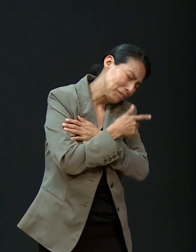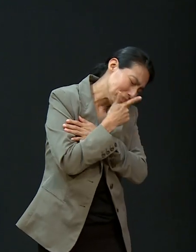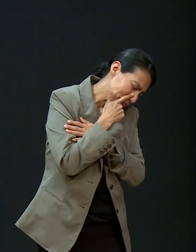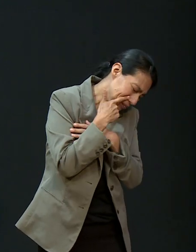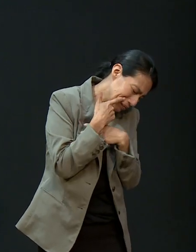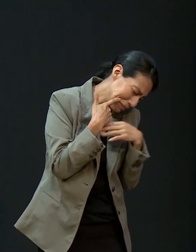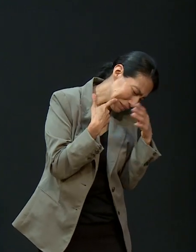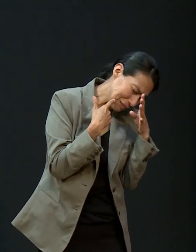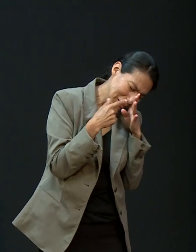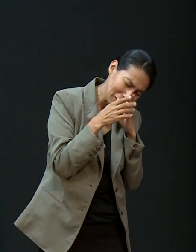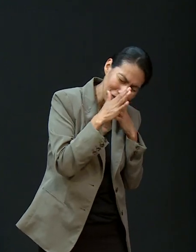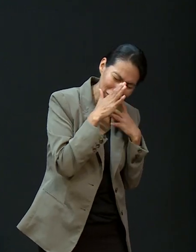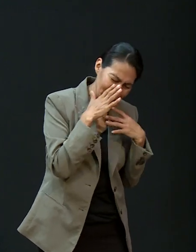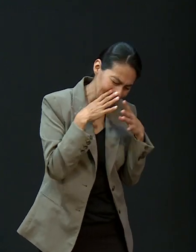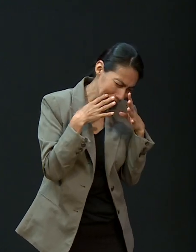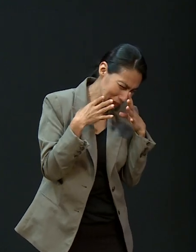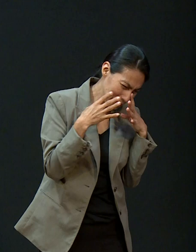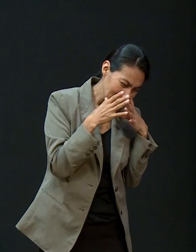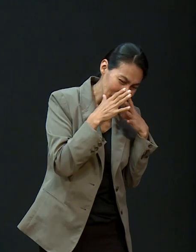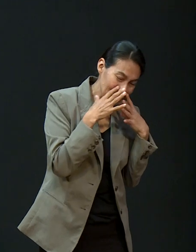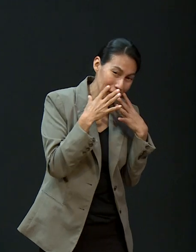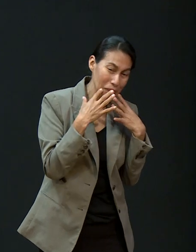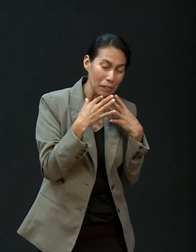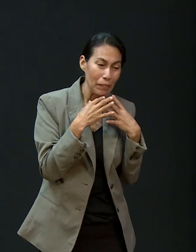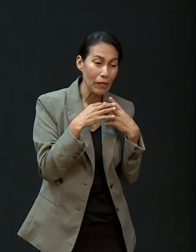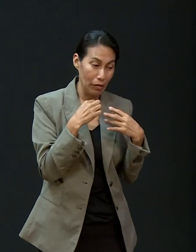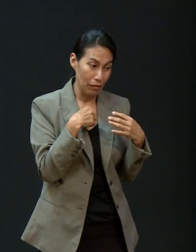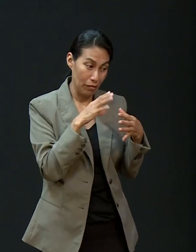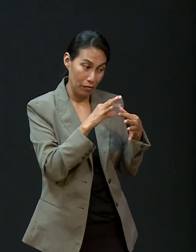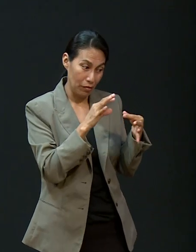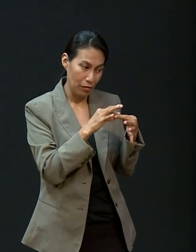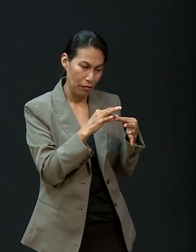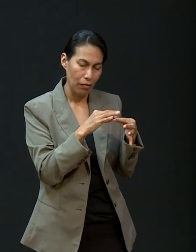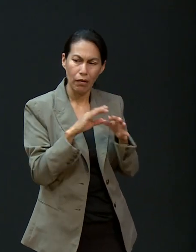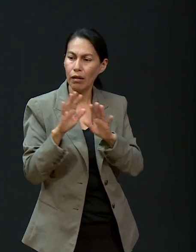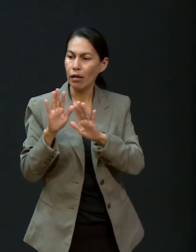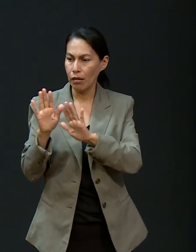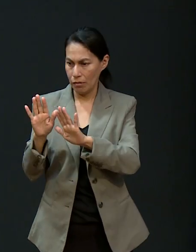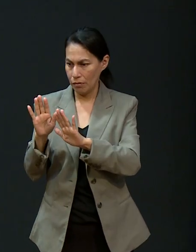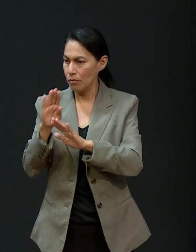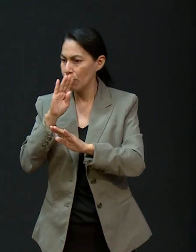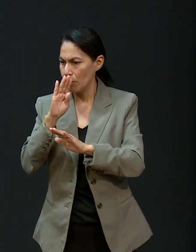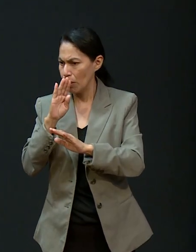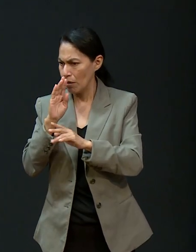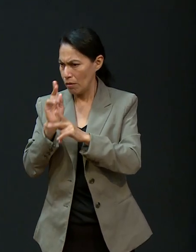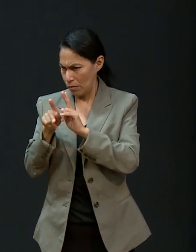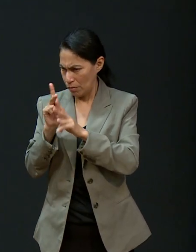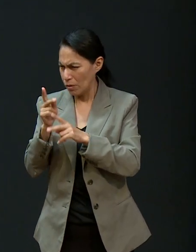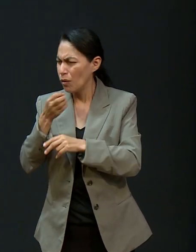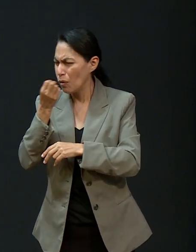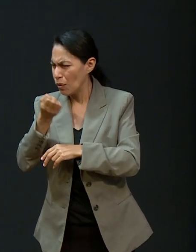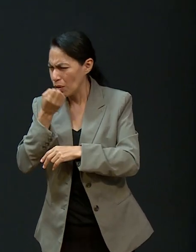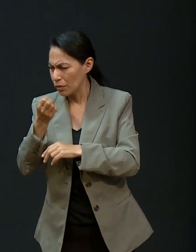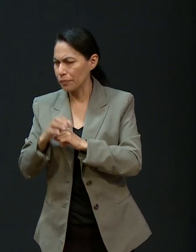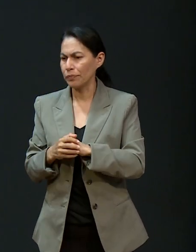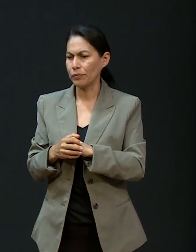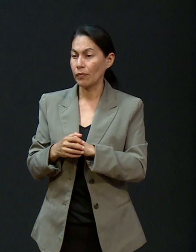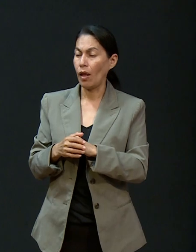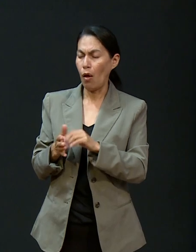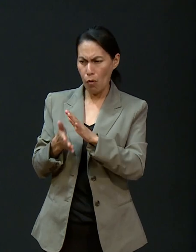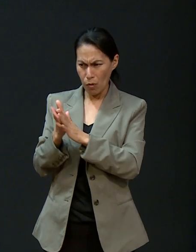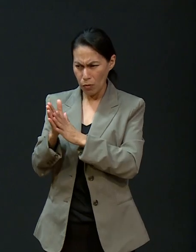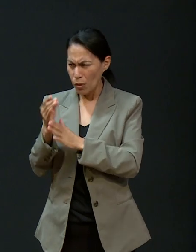abrazo y empiezo a llorar. Y le explico, ¿no? Y ella me dijo, mamá, vamos a orar. Y